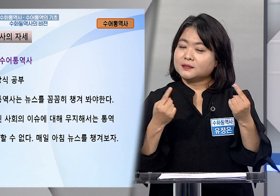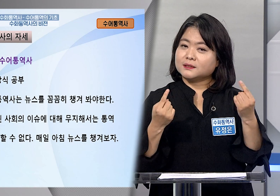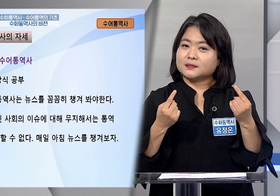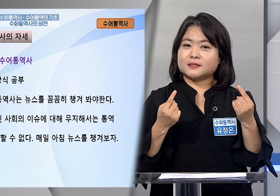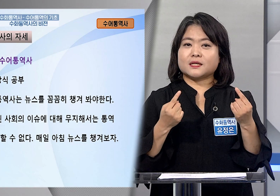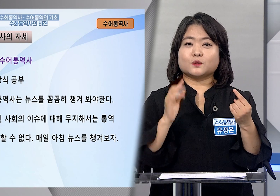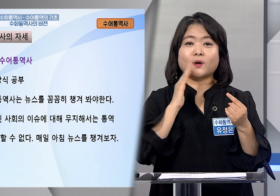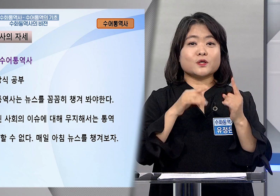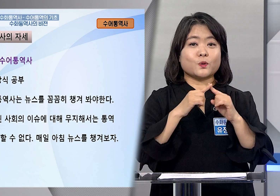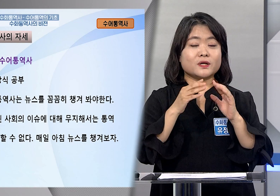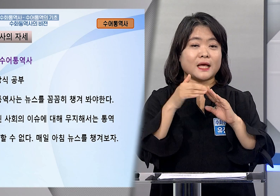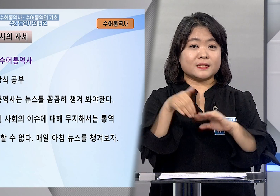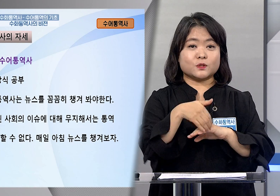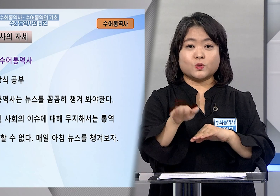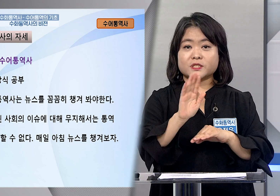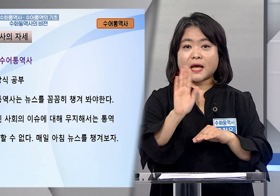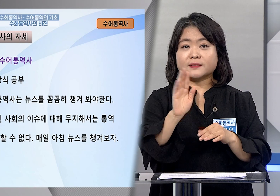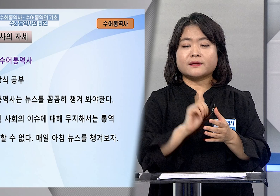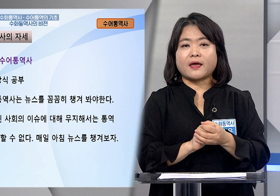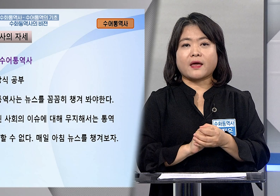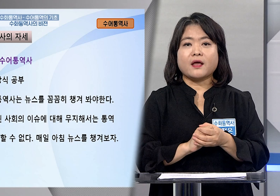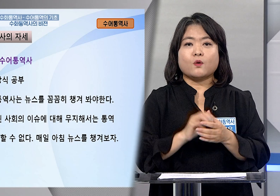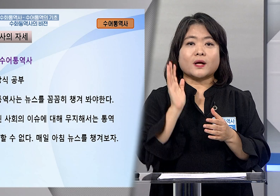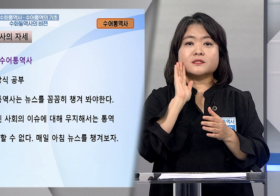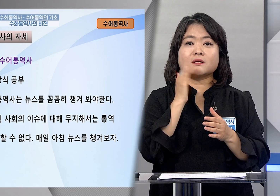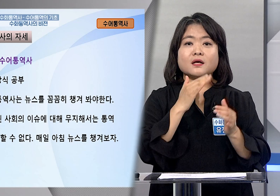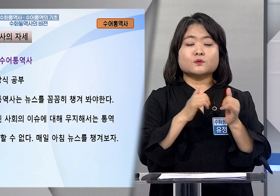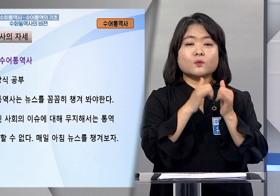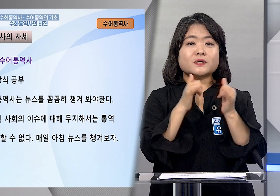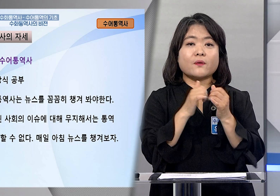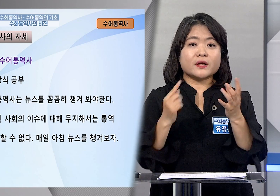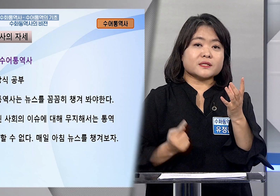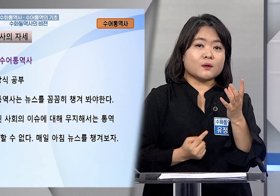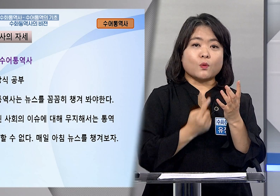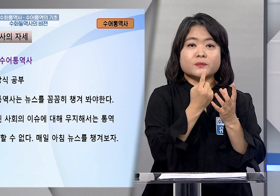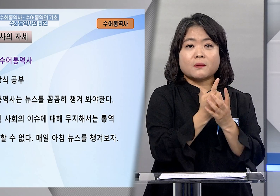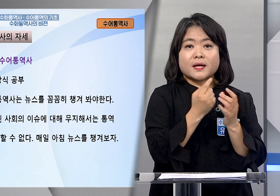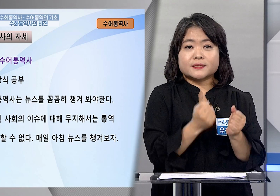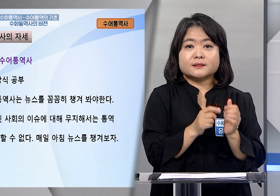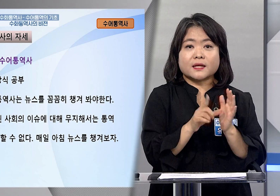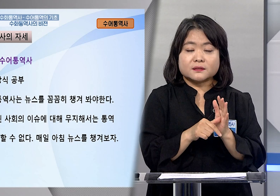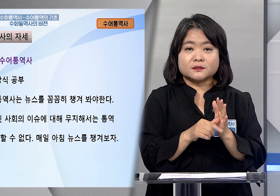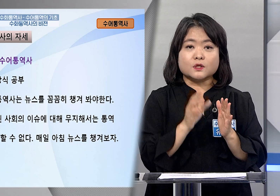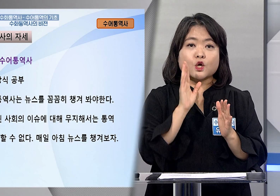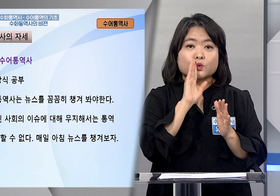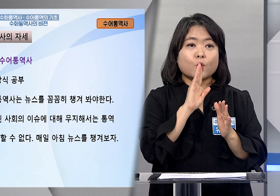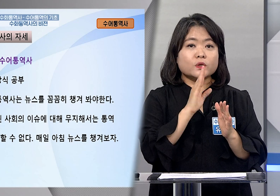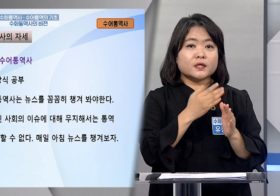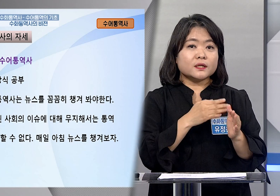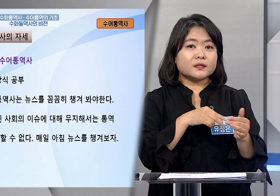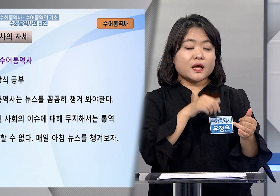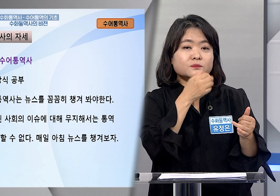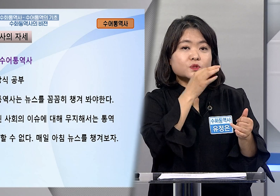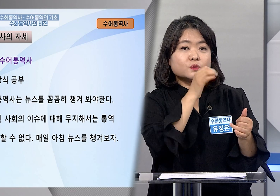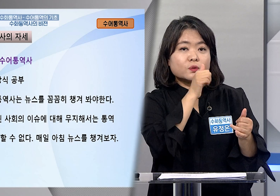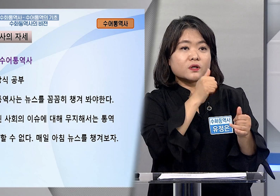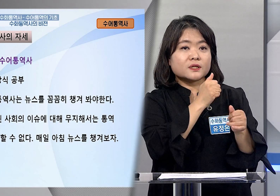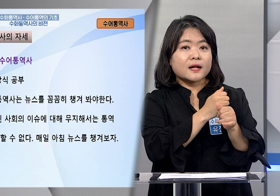떠났다기보다는 이제 농아인 교회를 다니고 있지 않은데 완전한 농사회에 제가 몸담아 있을 때는 농인의 음성 통역을 할 때